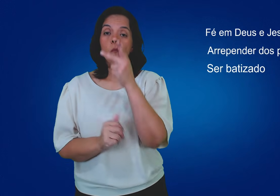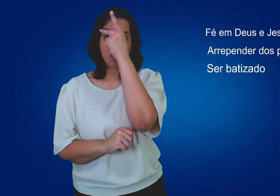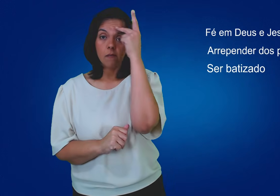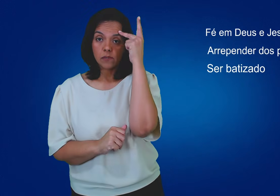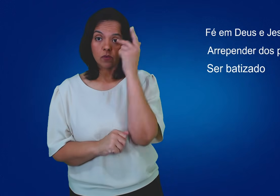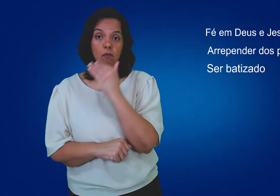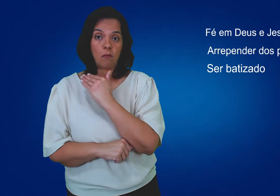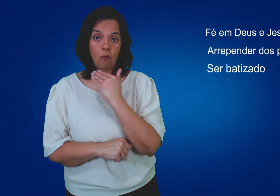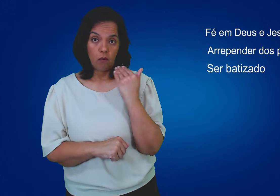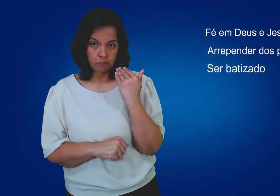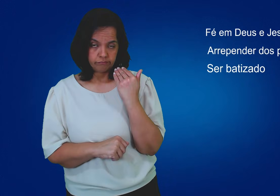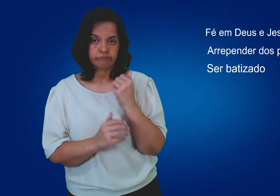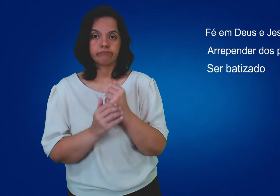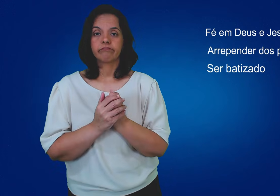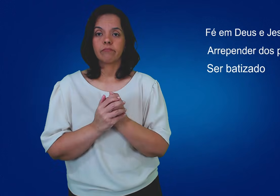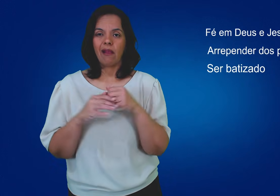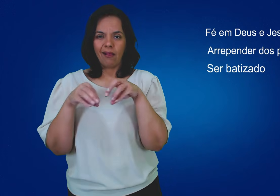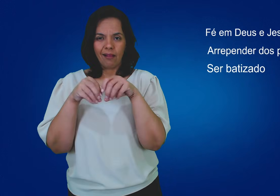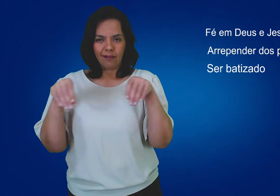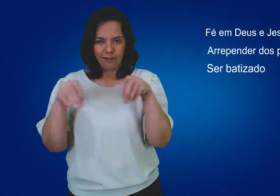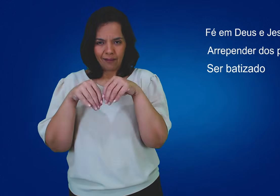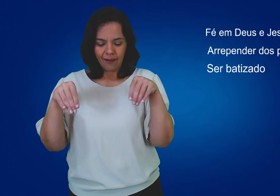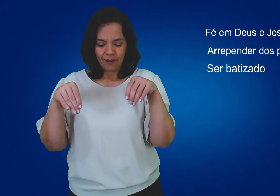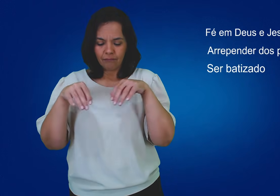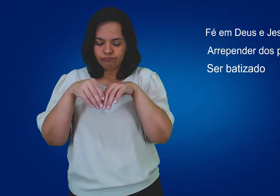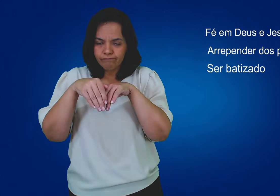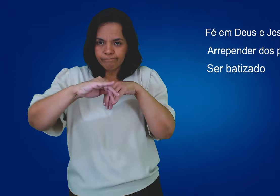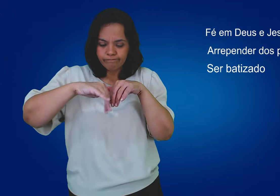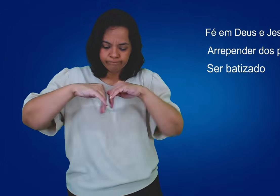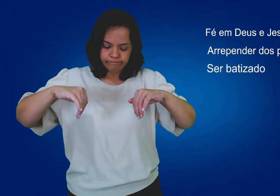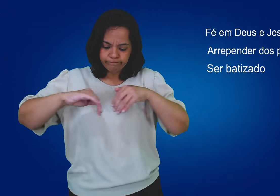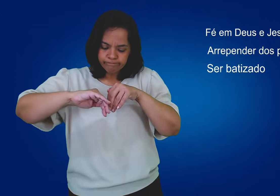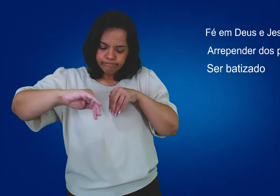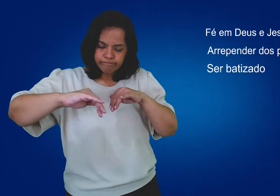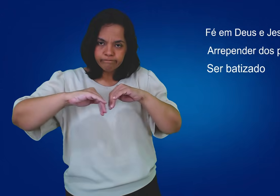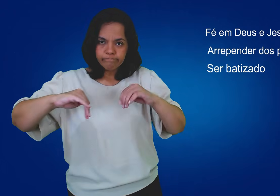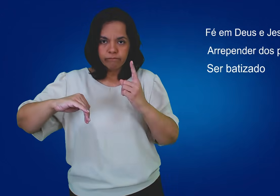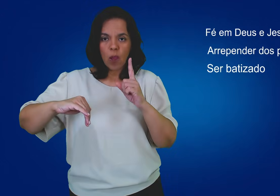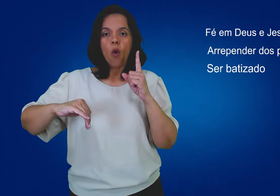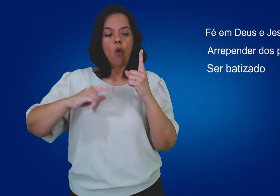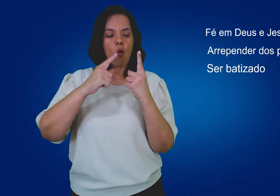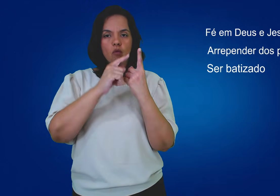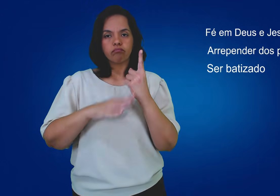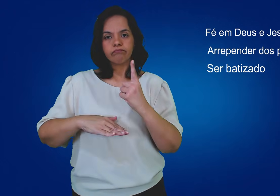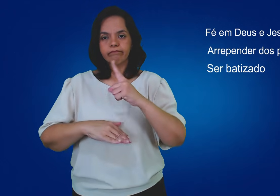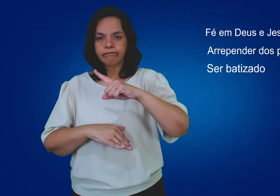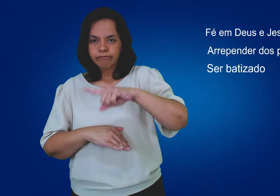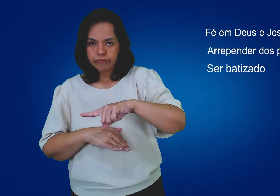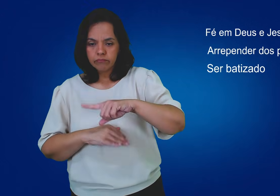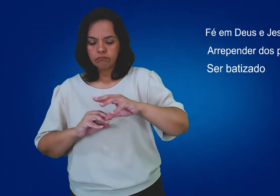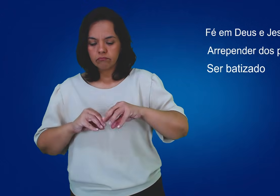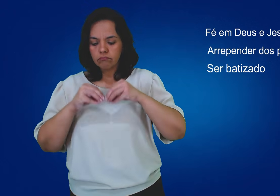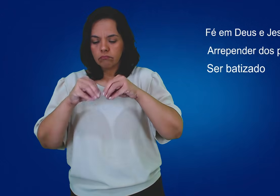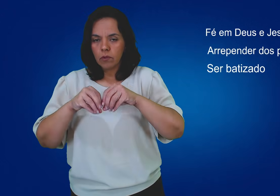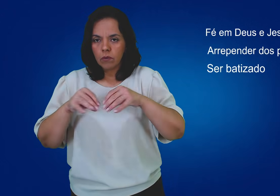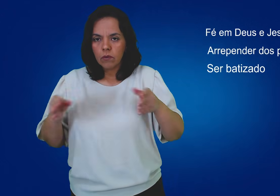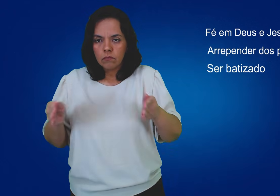comparação. Uma pessoa morre, né? Então é feito um buraco, o corpo da pessoa é colocado